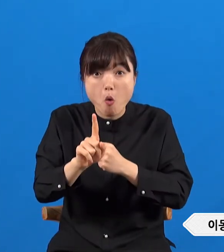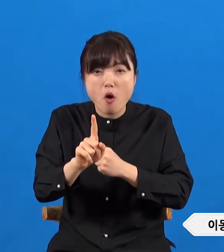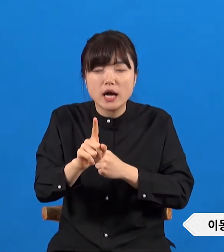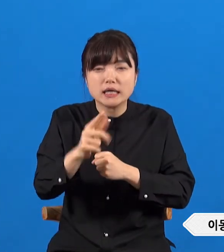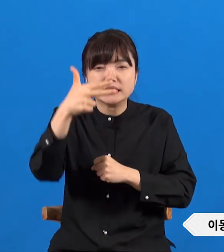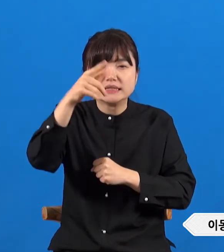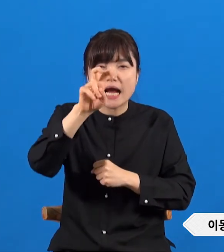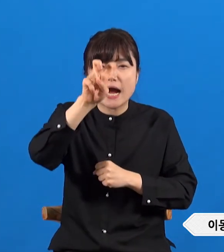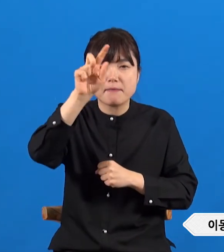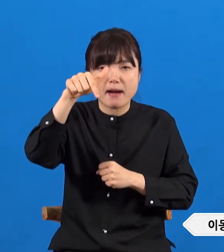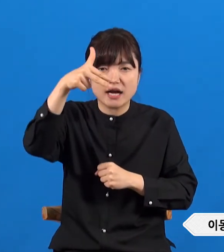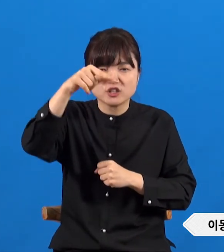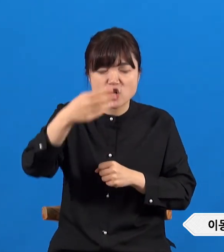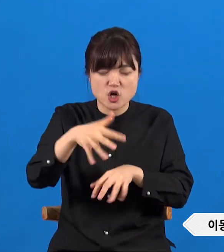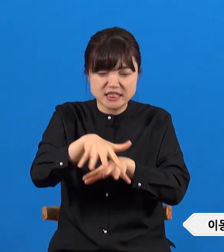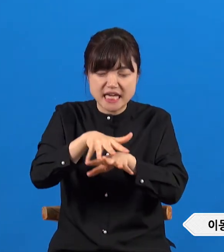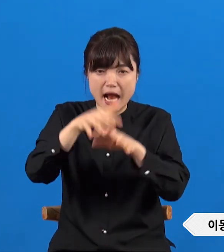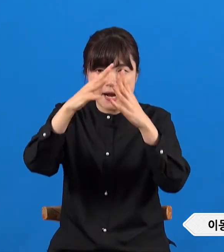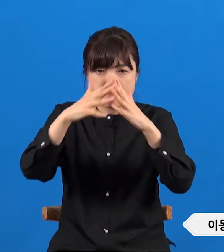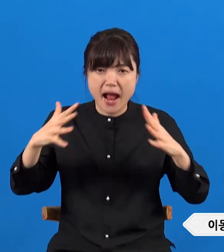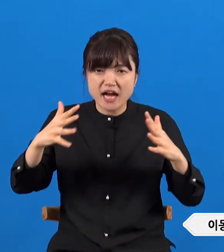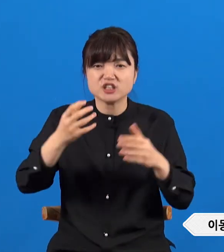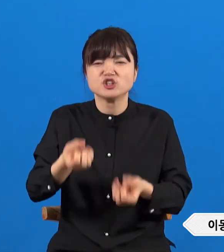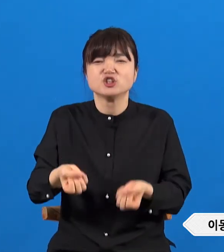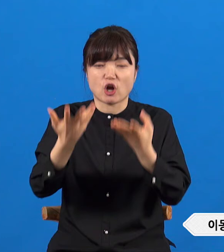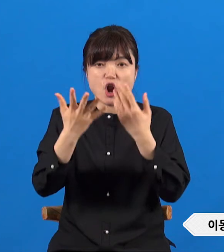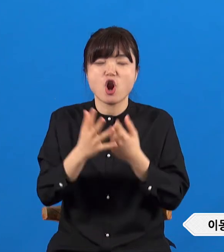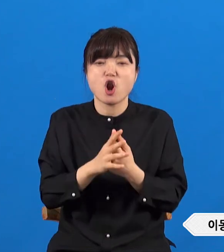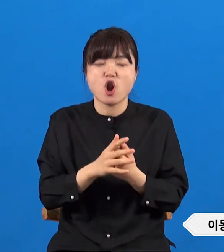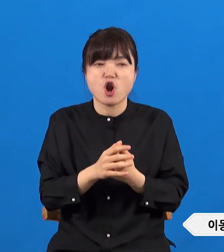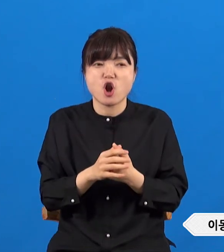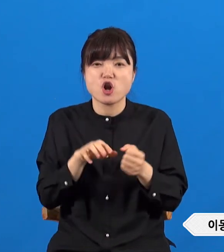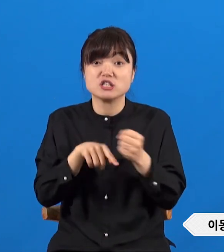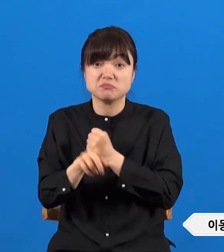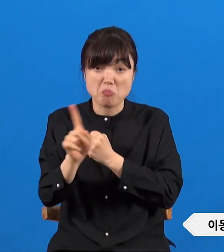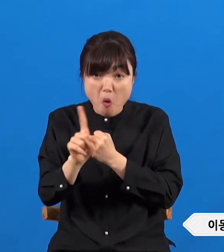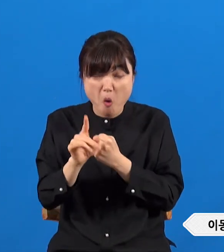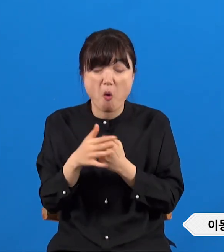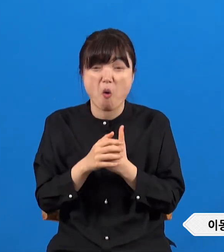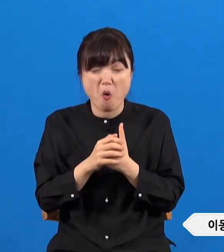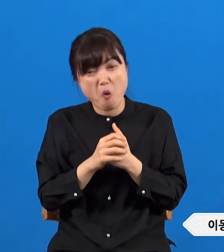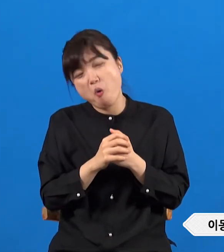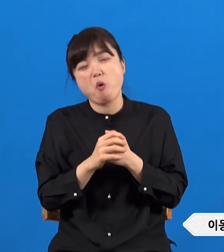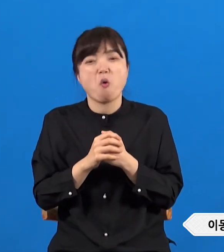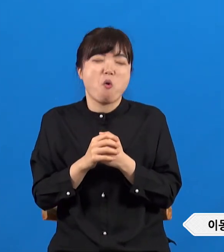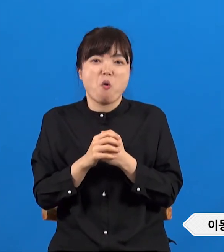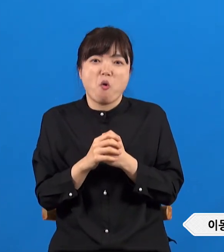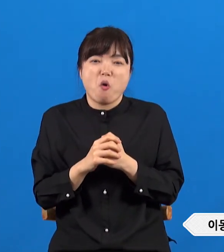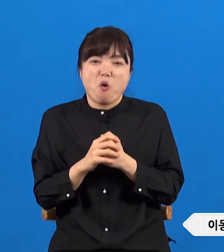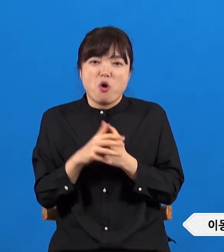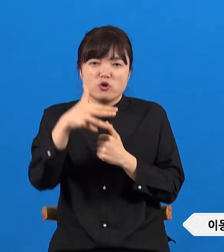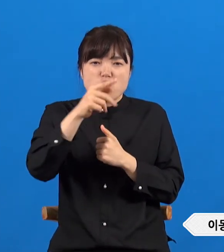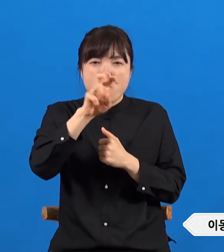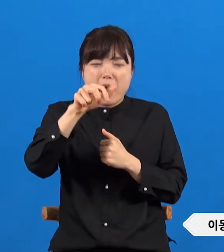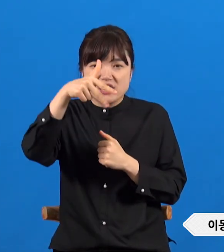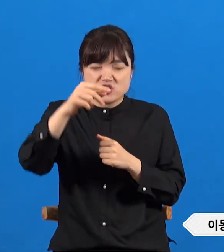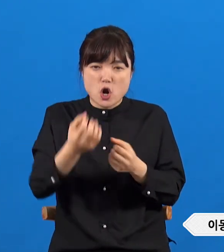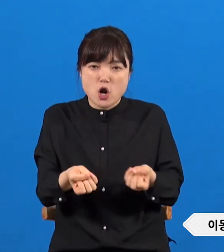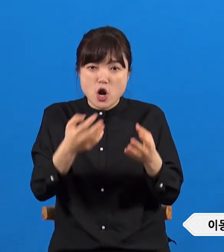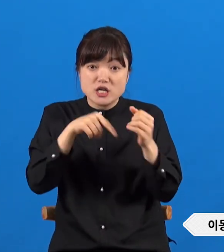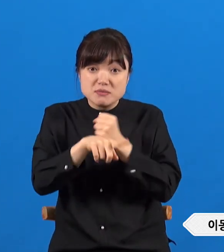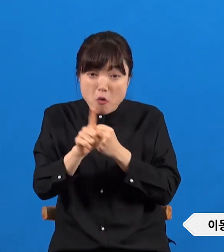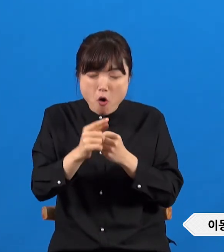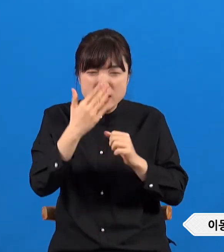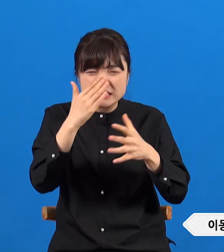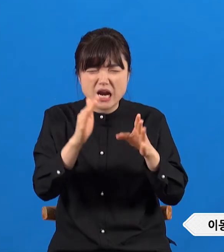혹은 장막절, 태버너클이라고 해요. 태버너클, 초막절, 장막절. 이 초막절의 의미는,